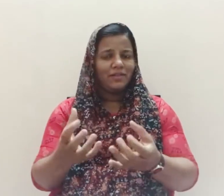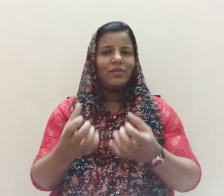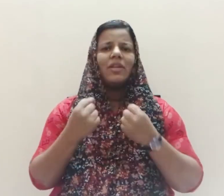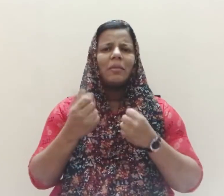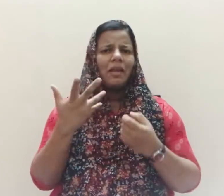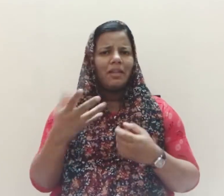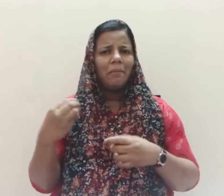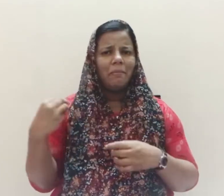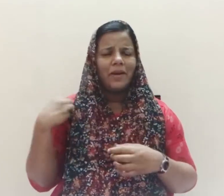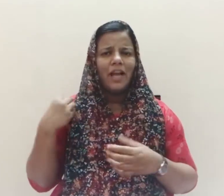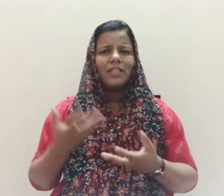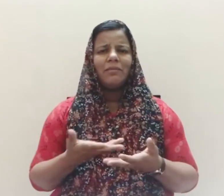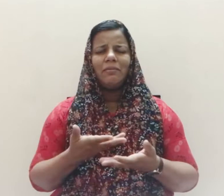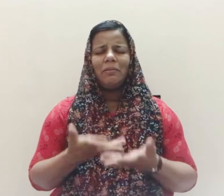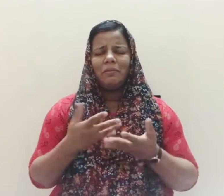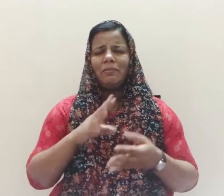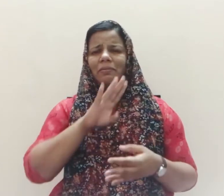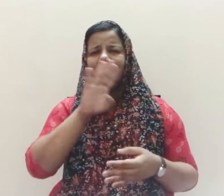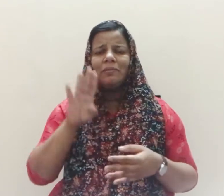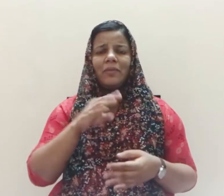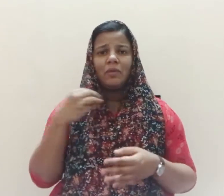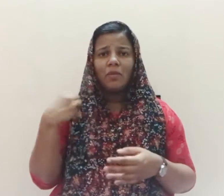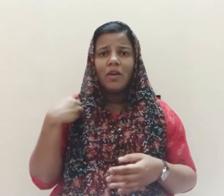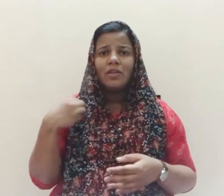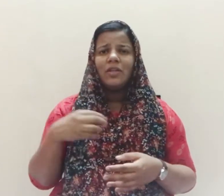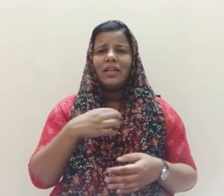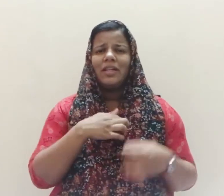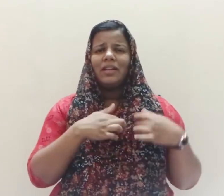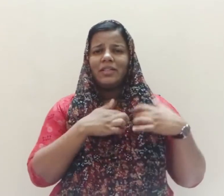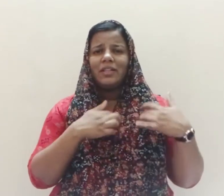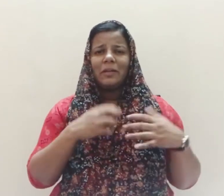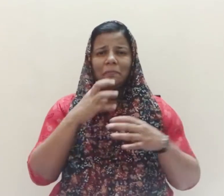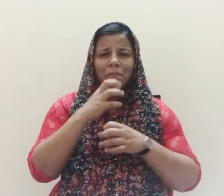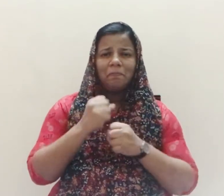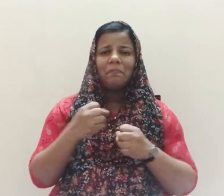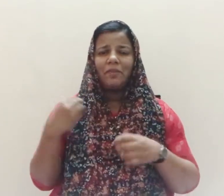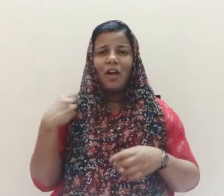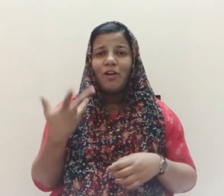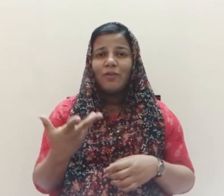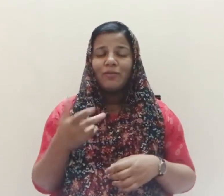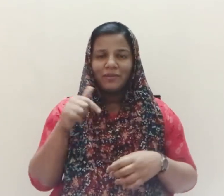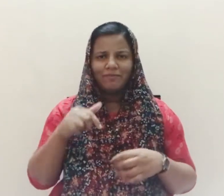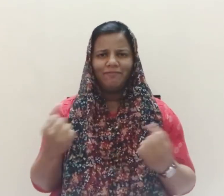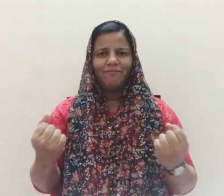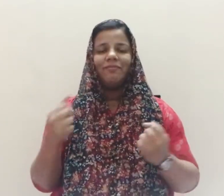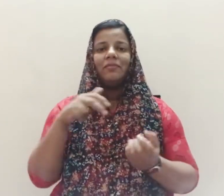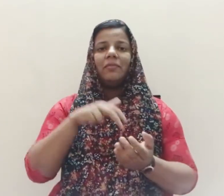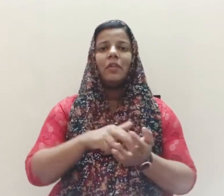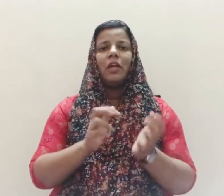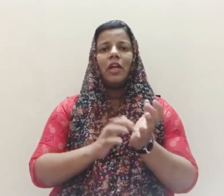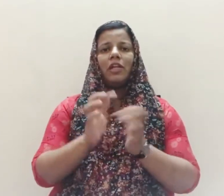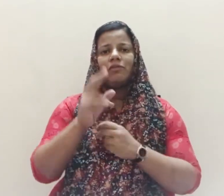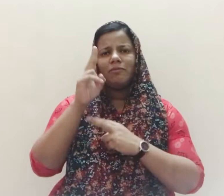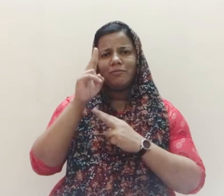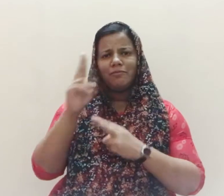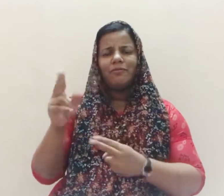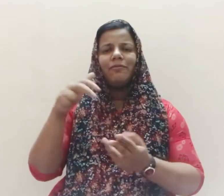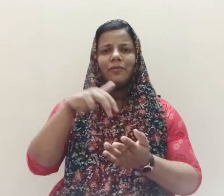വിഷയത്തിൽ ഭാരപ്പെട്ട്, പ്രയാസപ്പെട്ട് അമേൻ ഹൃദയം നുറുങ്ങിയിരിക്കുകയാണോ, ധൈര്യമായിട്ടിരിക്കുക. കർത്താവിൽ പ്രത്യാശ വയ്ക്ക്, യേശുവിൽ